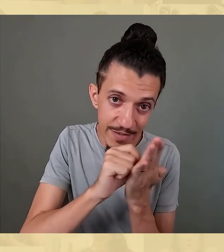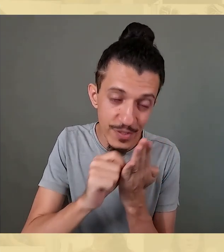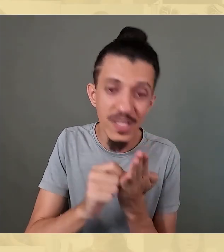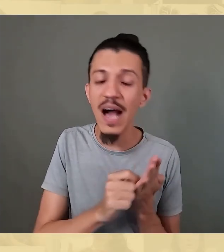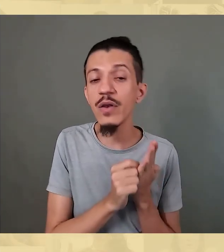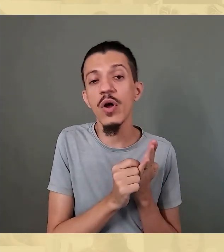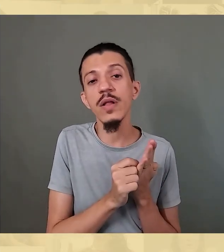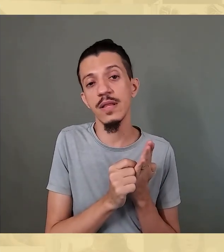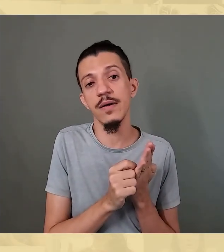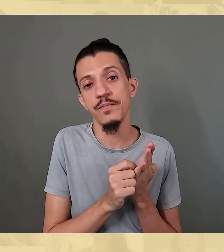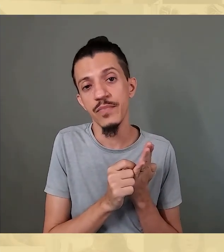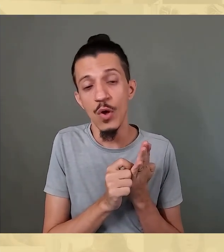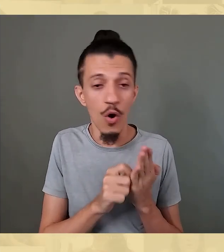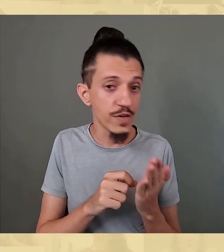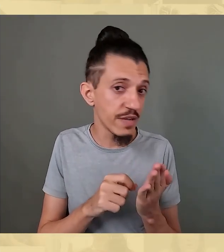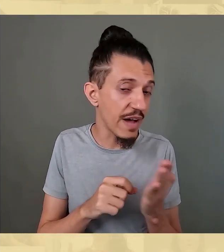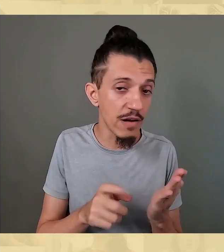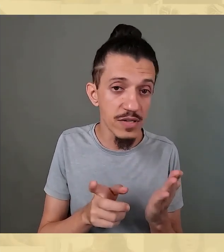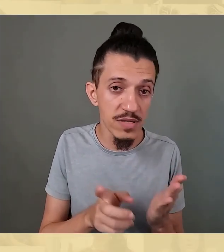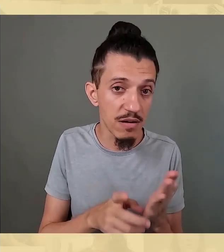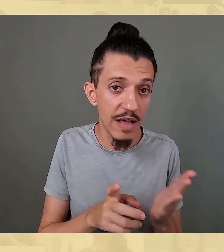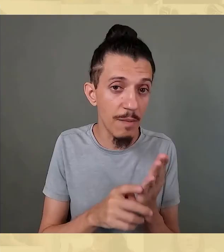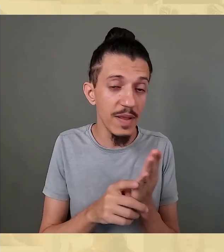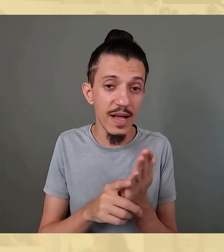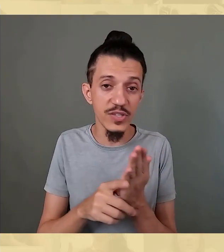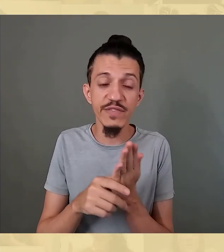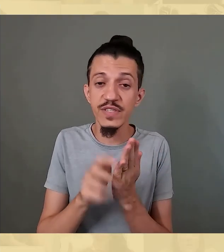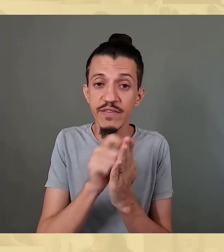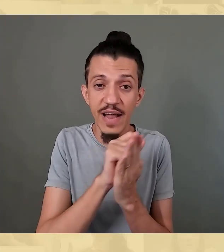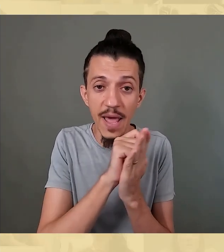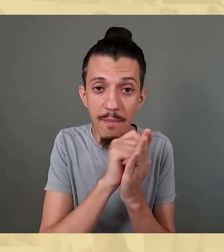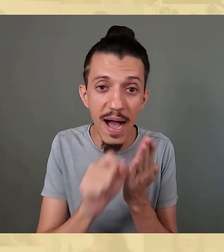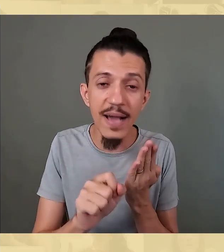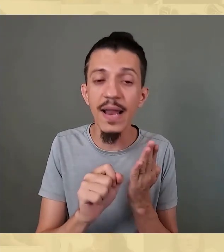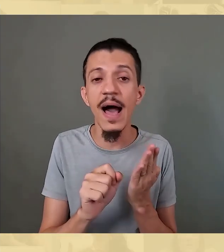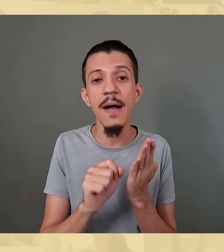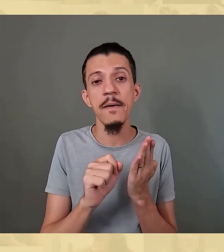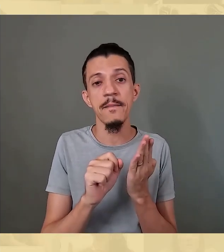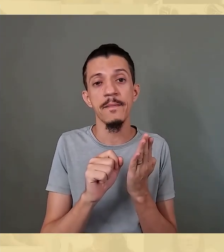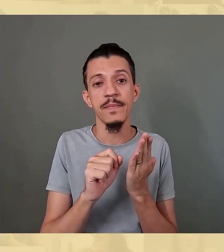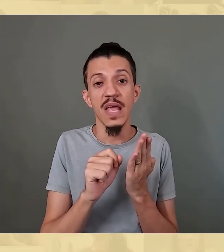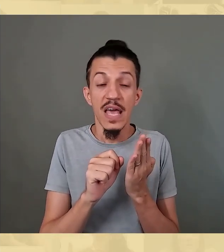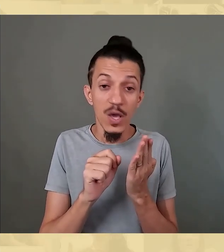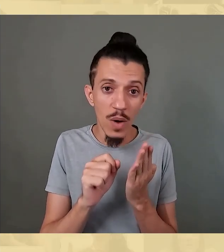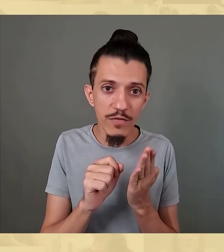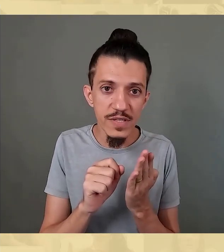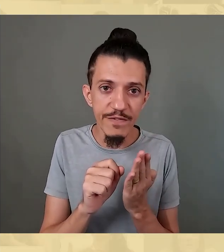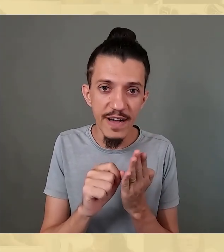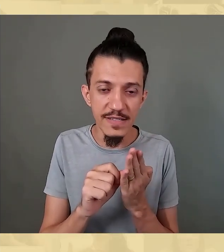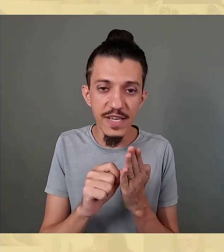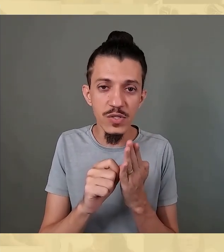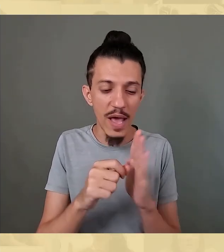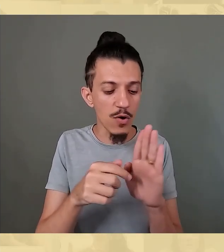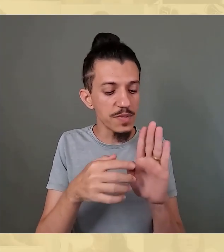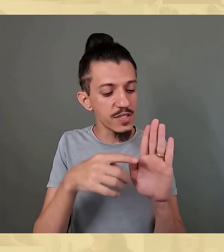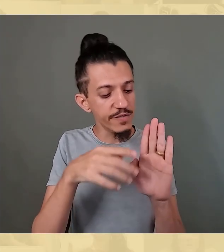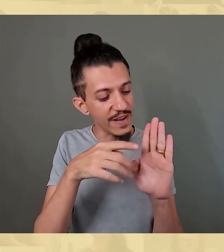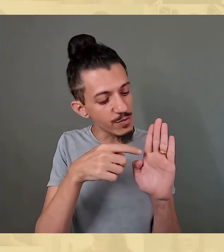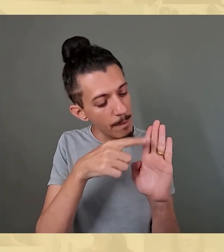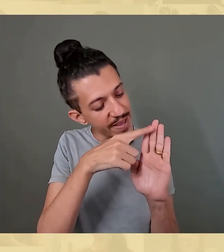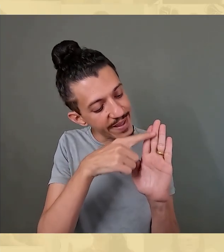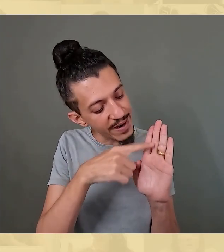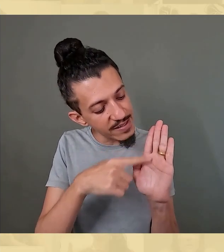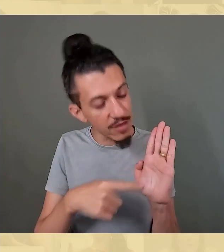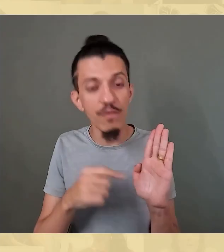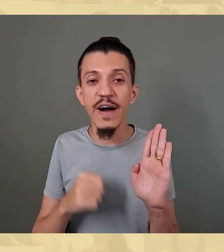agenda e você anota. Ou você vai lá no seu celular, no aplicativo, você vai lá e marca lá. E quando você faz isso, é como se tivesse